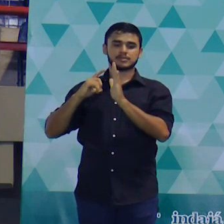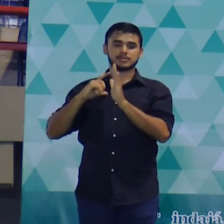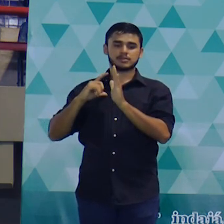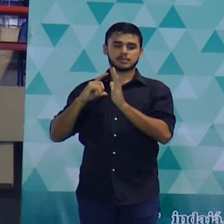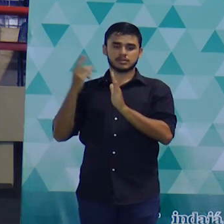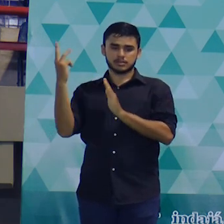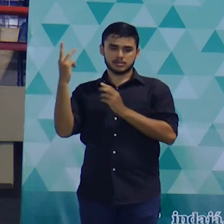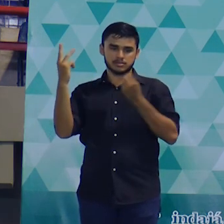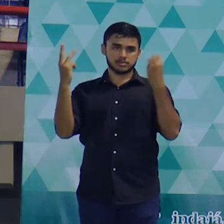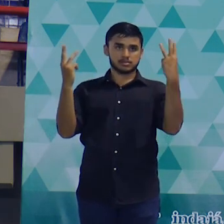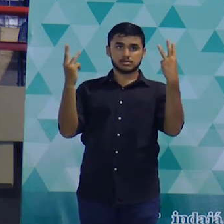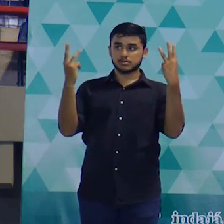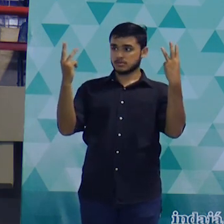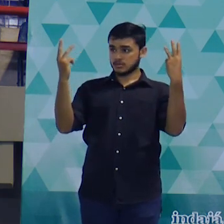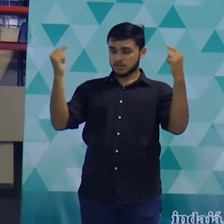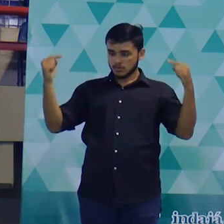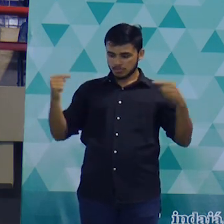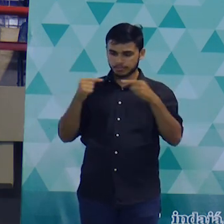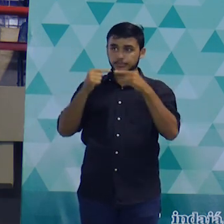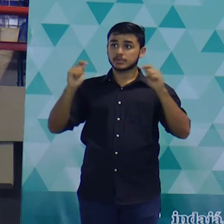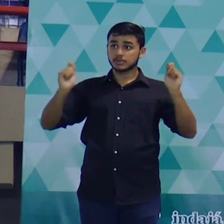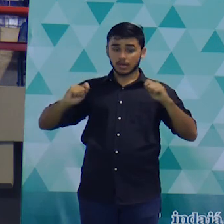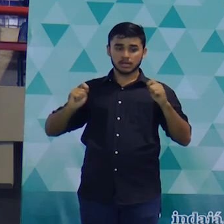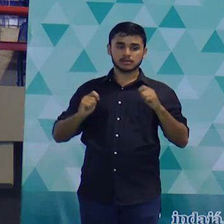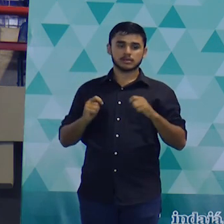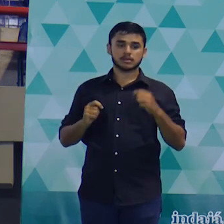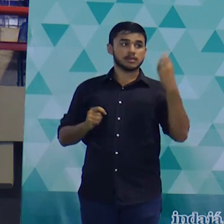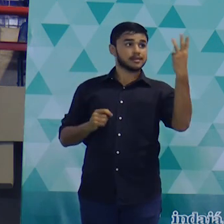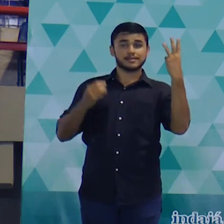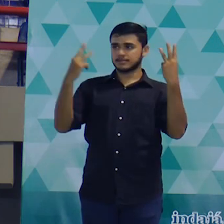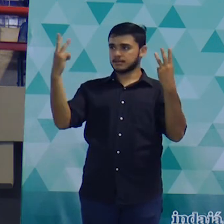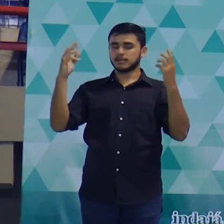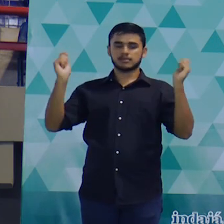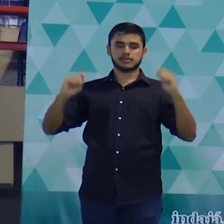Tive que multiplicar por 3. E como eu tinha